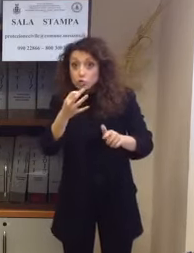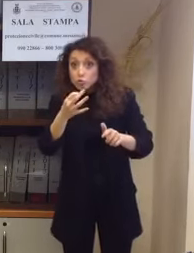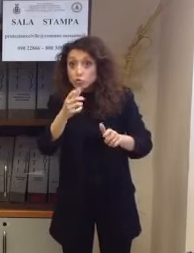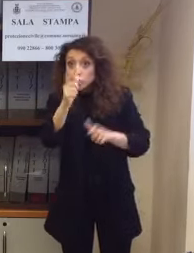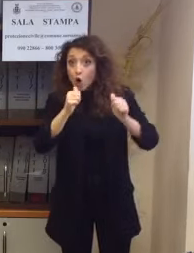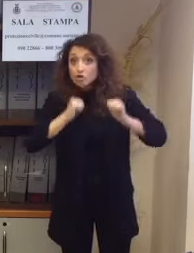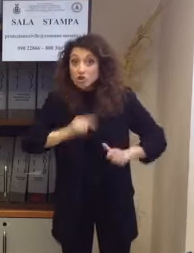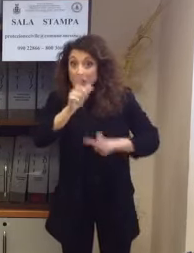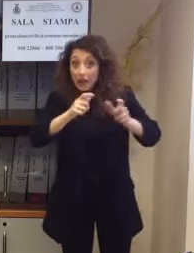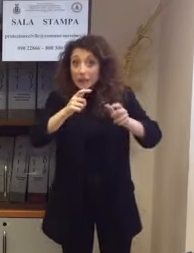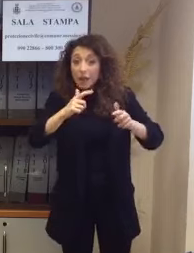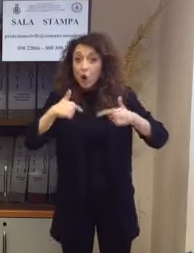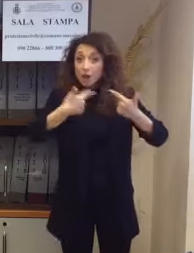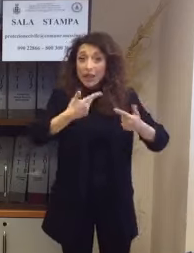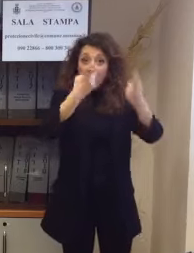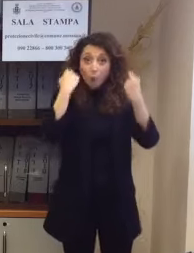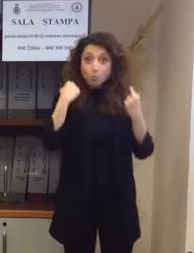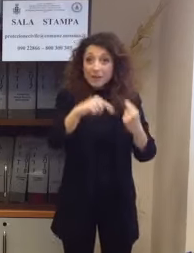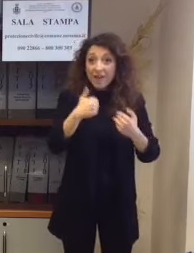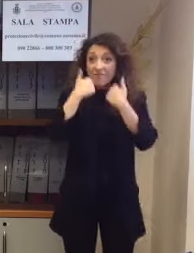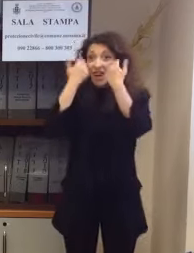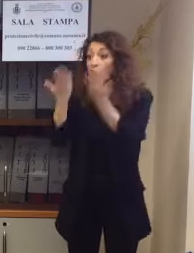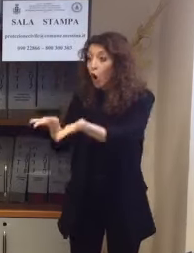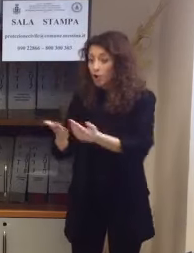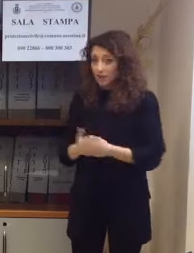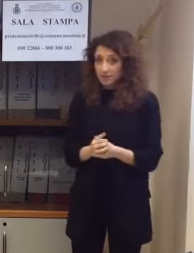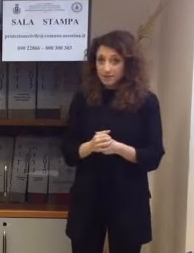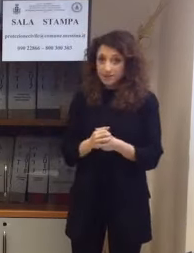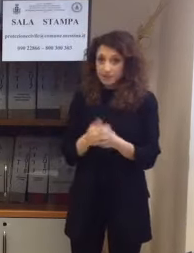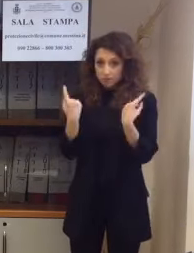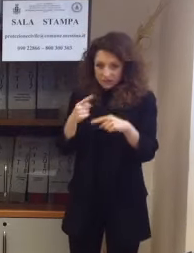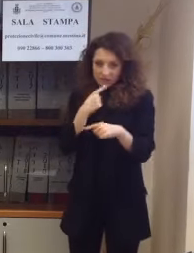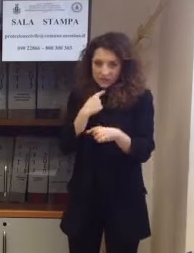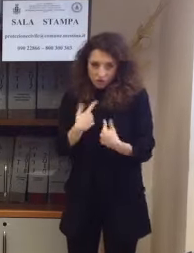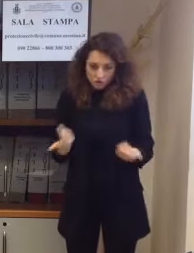cittadino? Vergognati, dice a me.